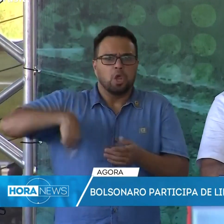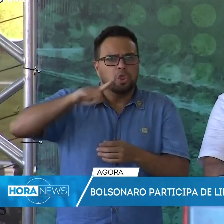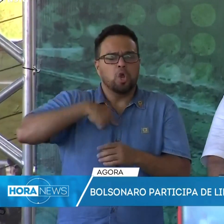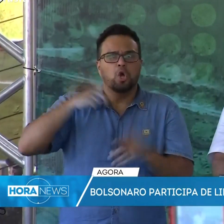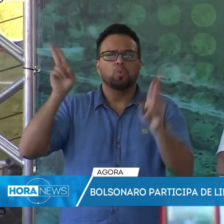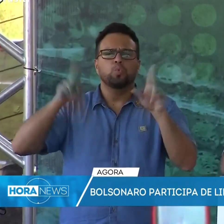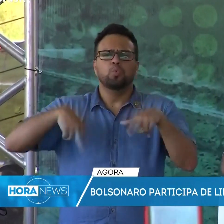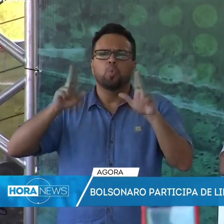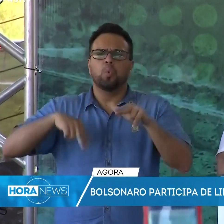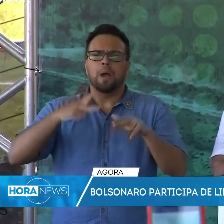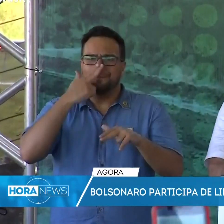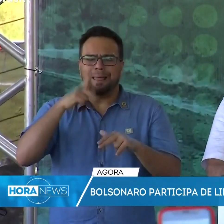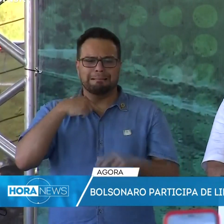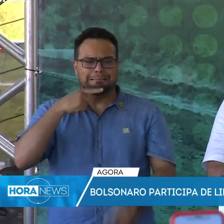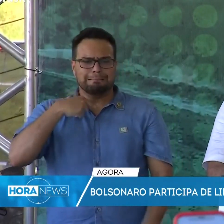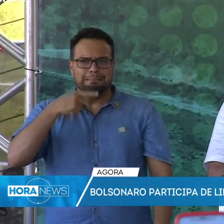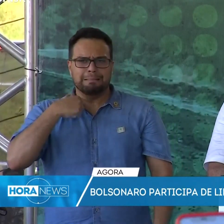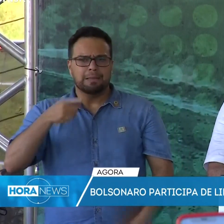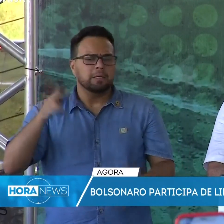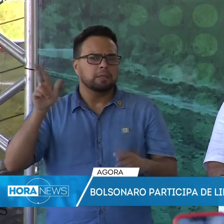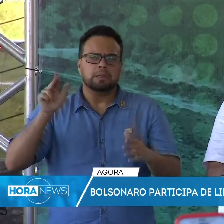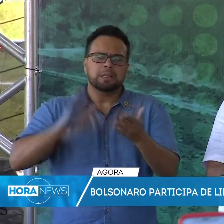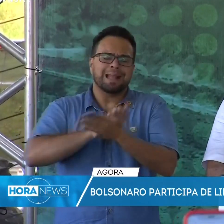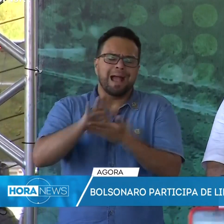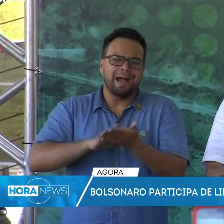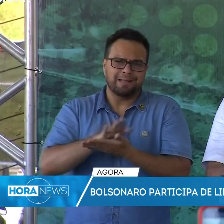em momento algum.